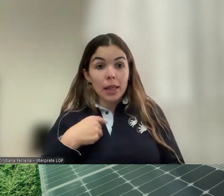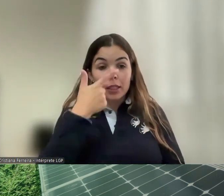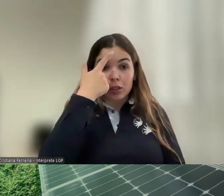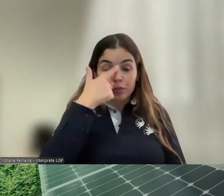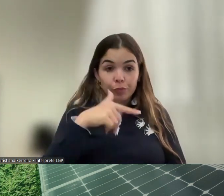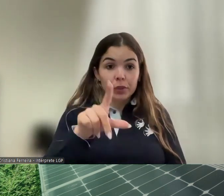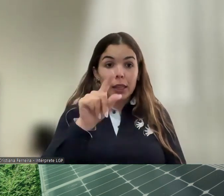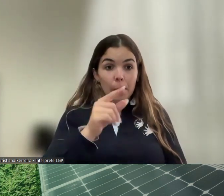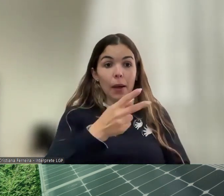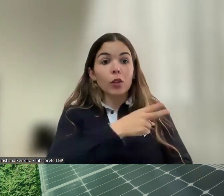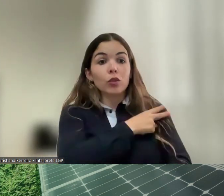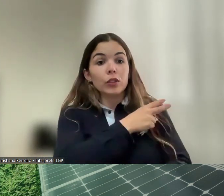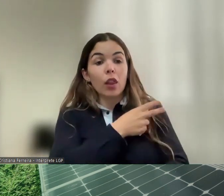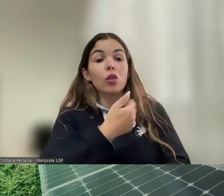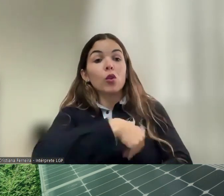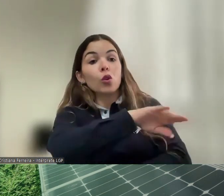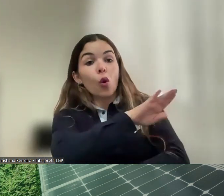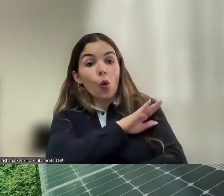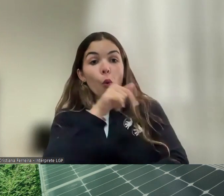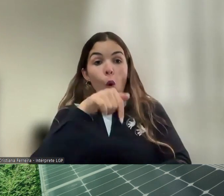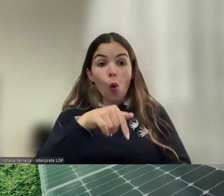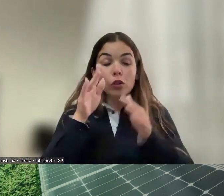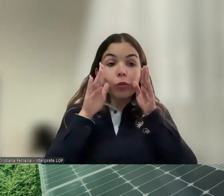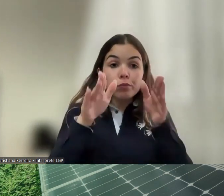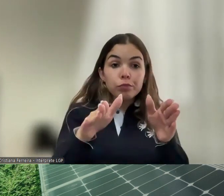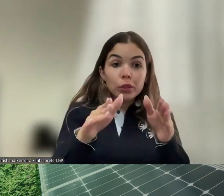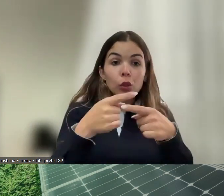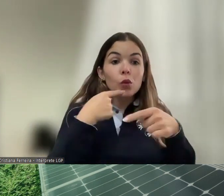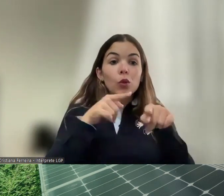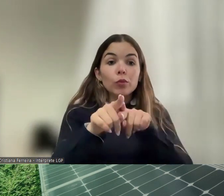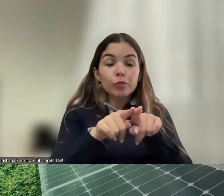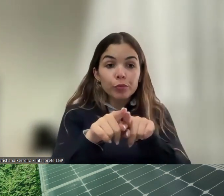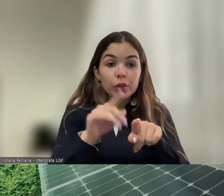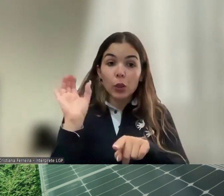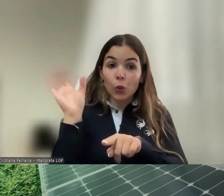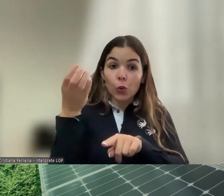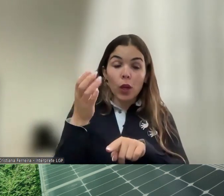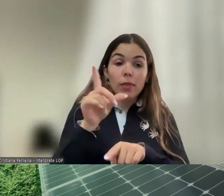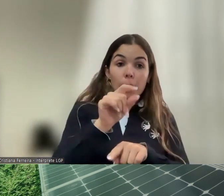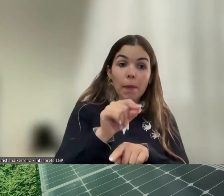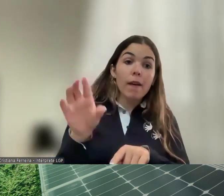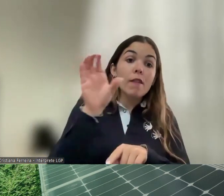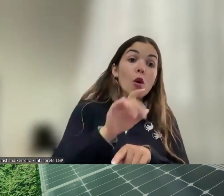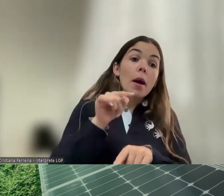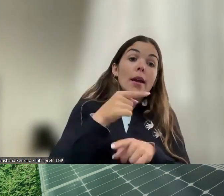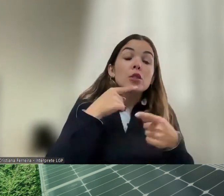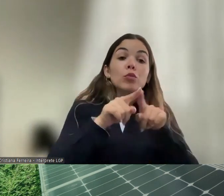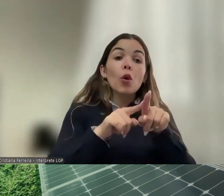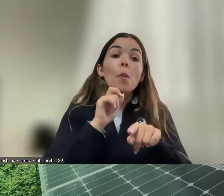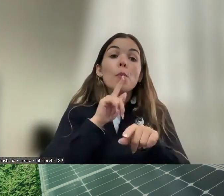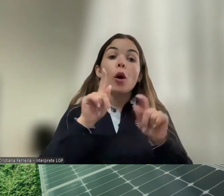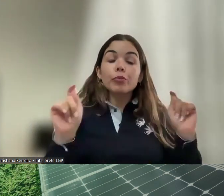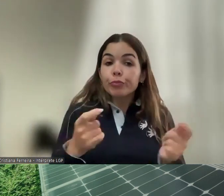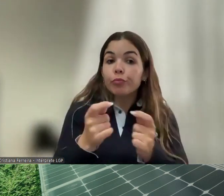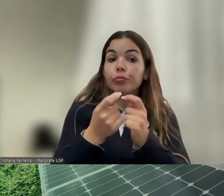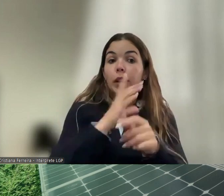mesma universidade. Hoje vai aqui focar-se nas políticas de justiça climática e no modo de como estas políticas podem promover a